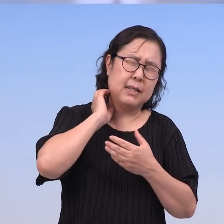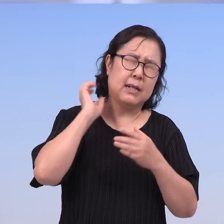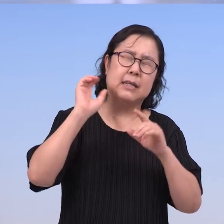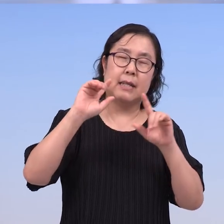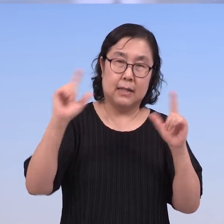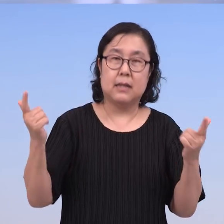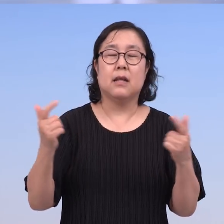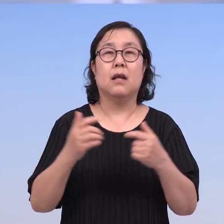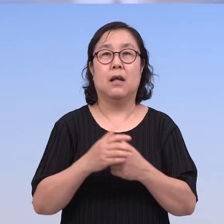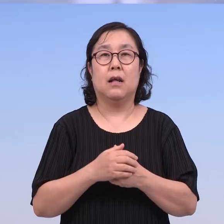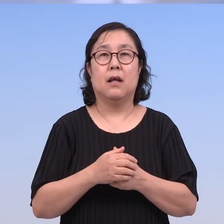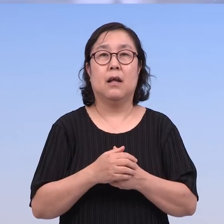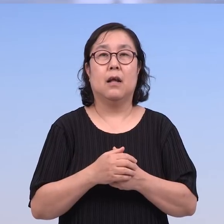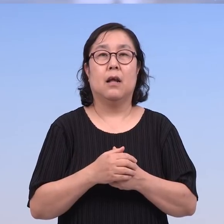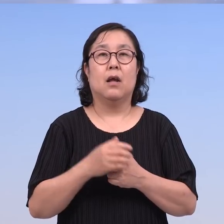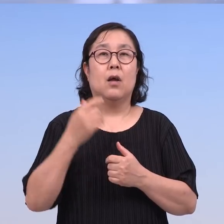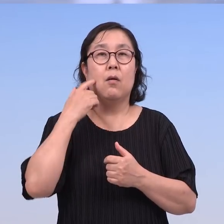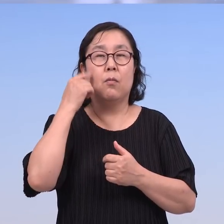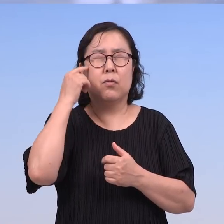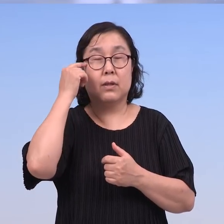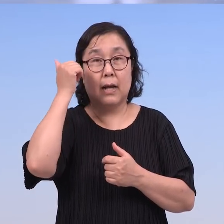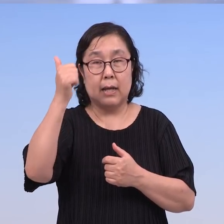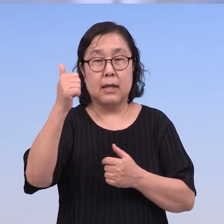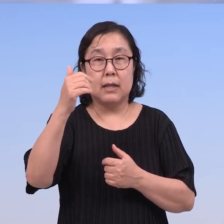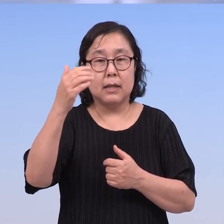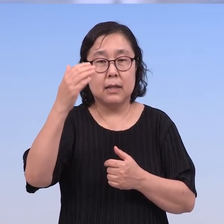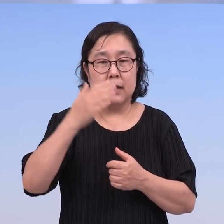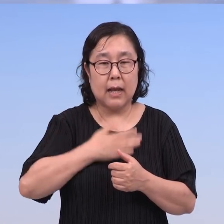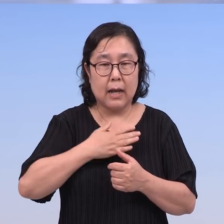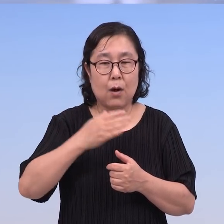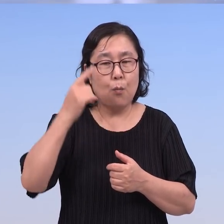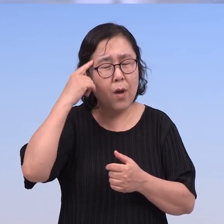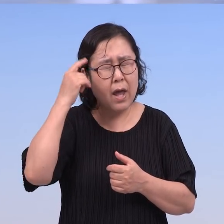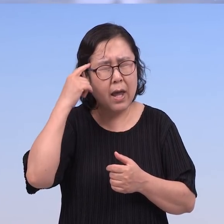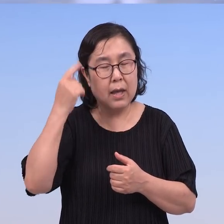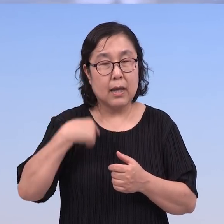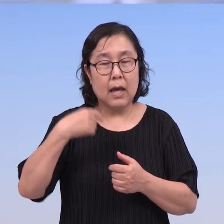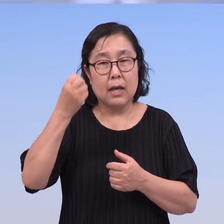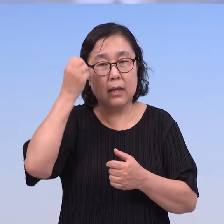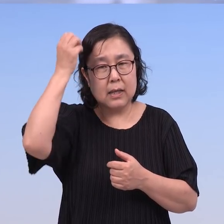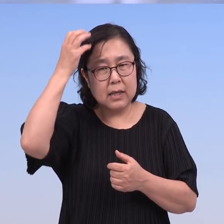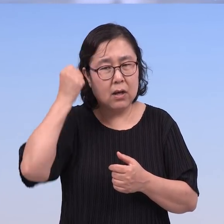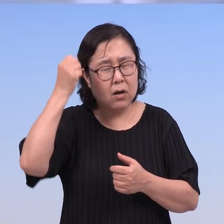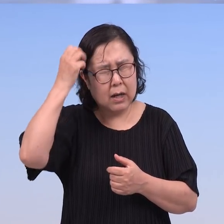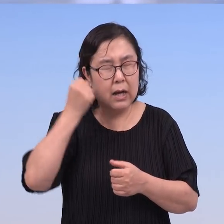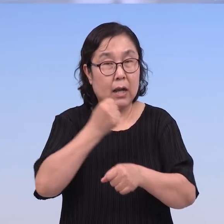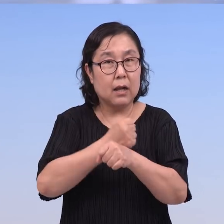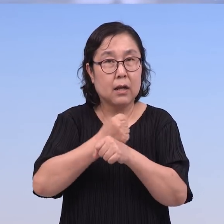목사인 제가 이 대사가 왜 잊혀지지 않을까요?